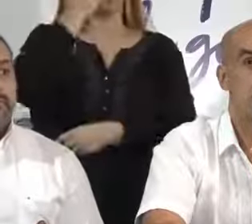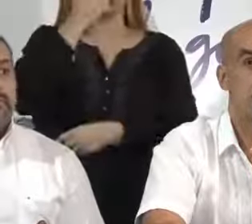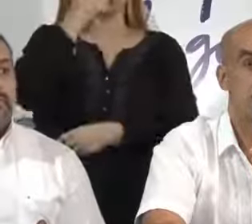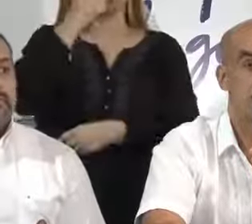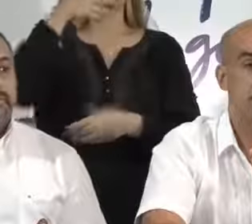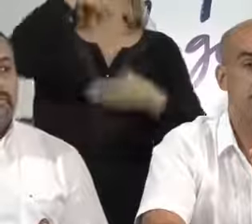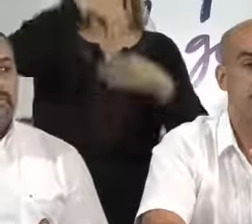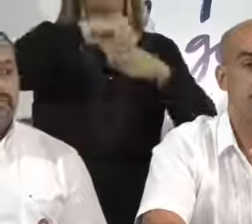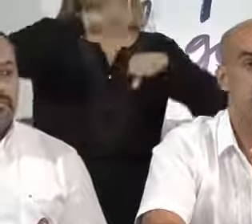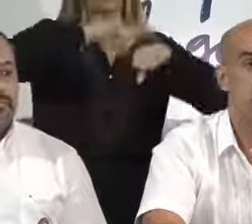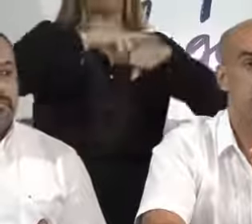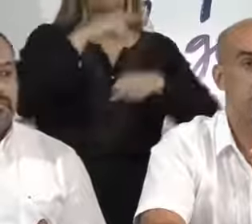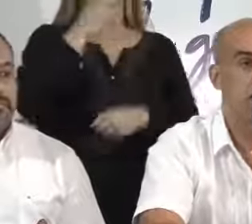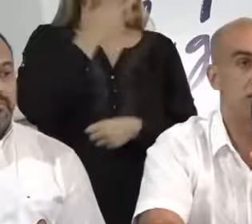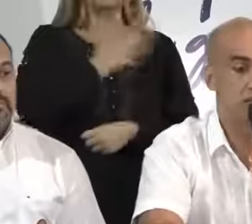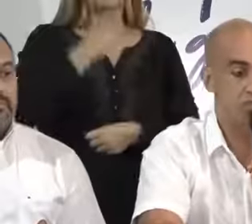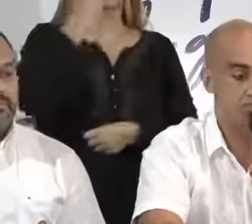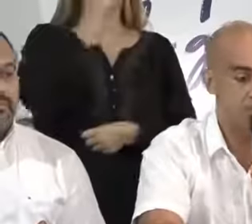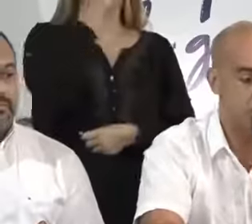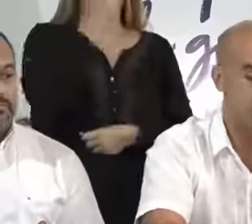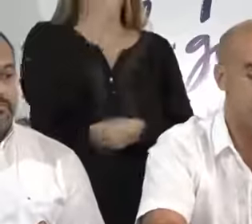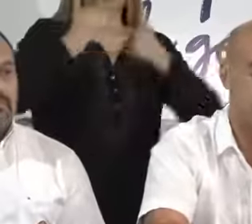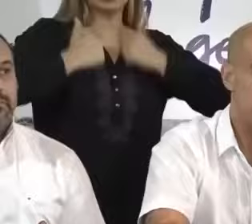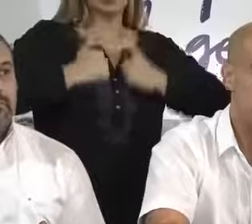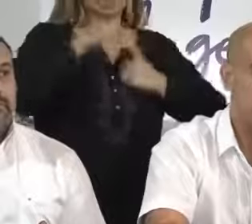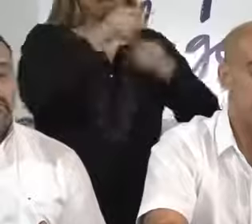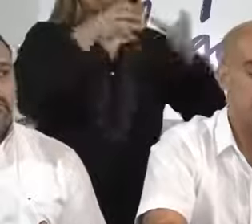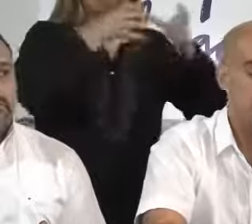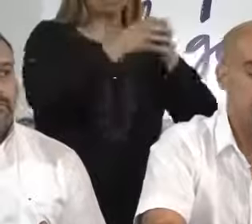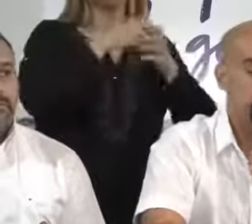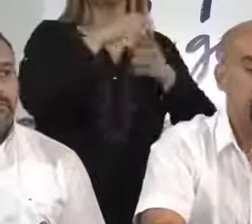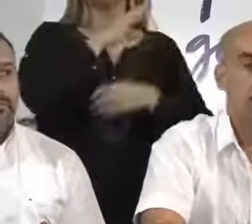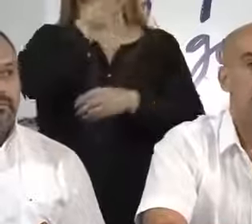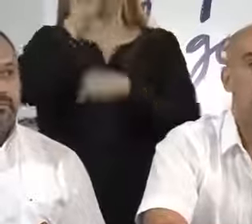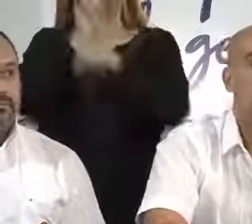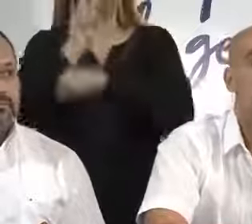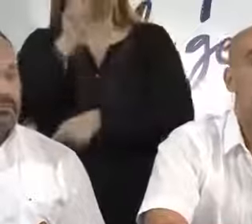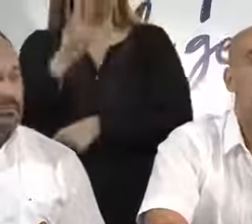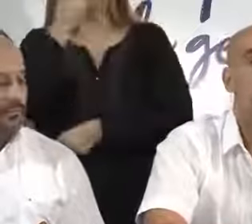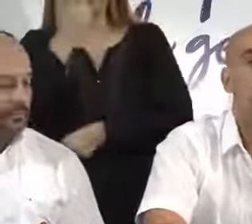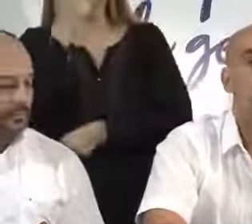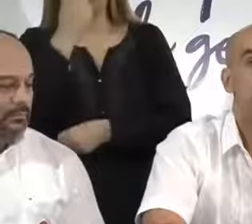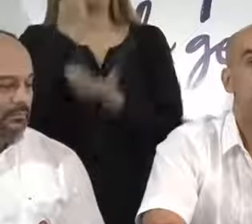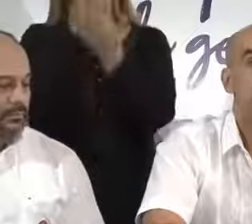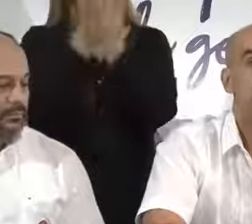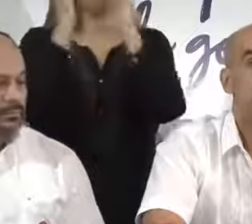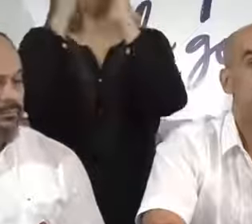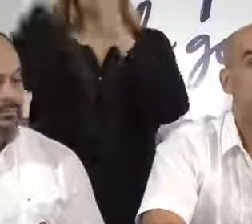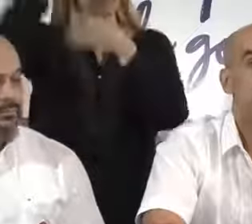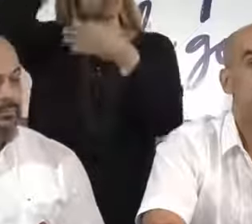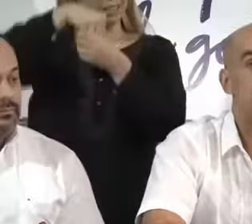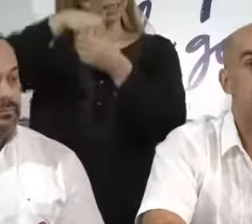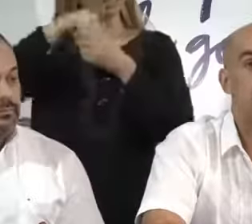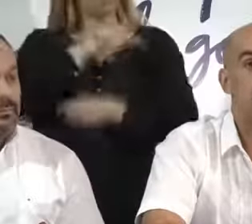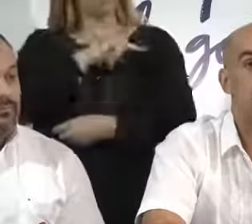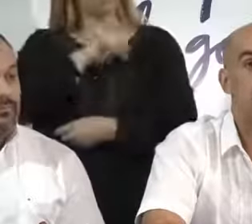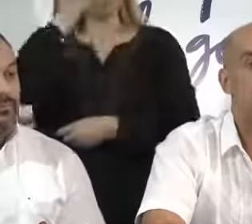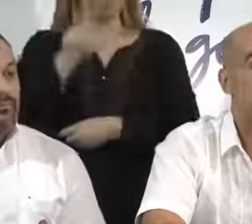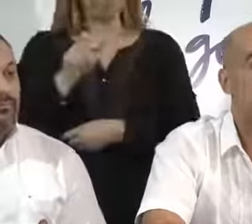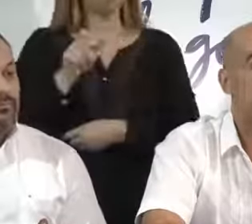Dirección de Vigilancia de Salud y su equipo de reacción rápida. Queremos también agradecer